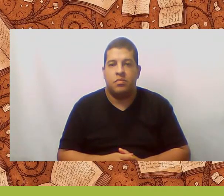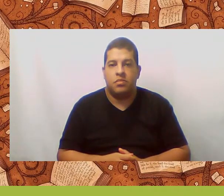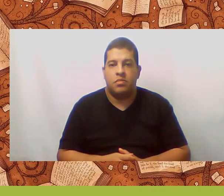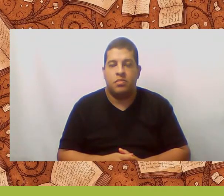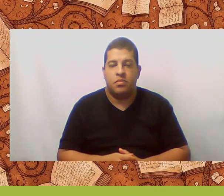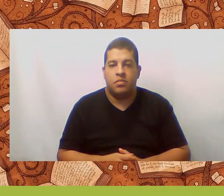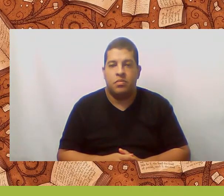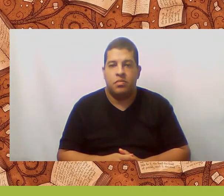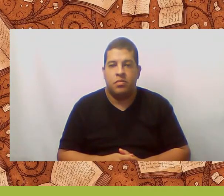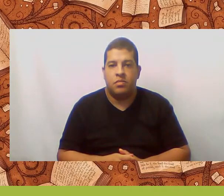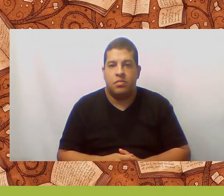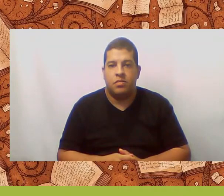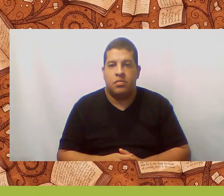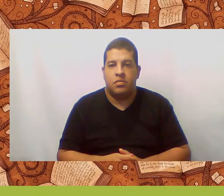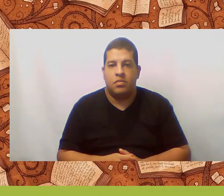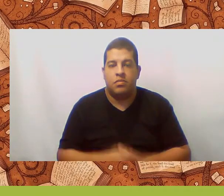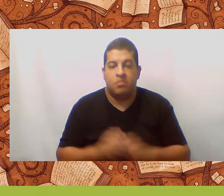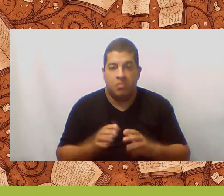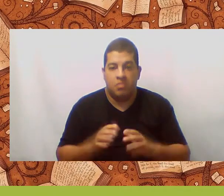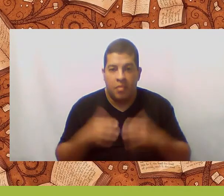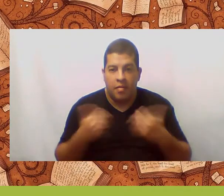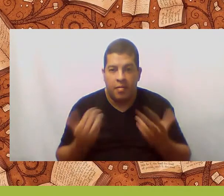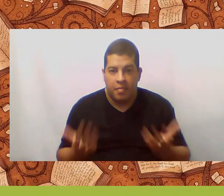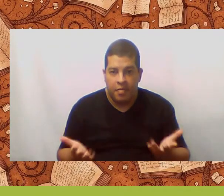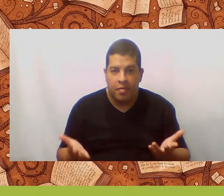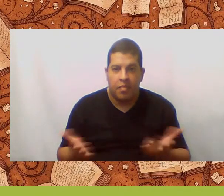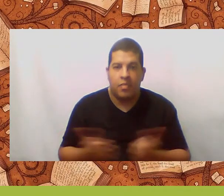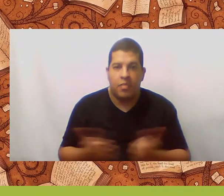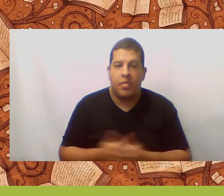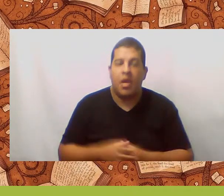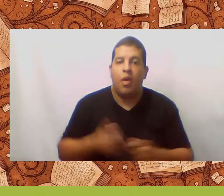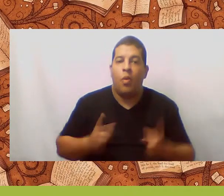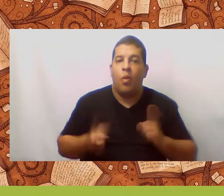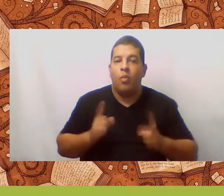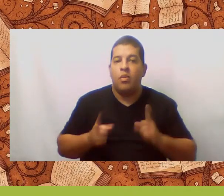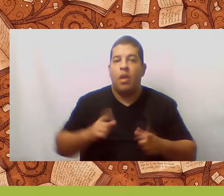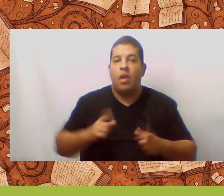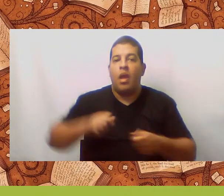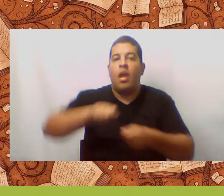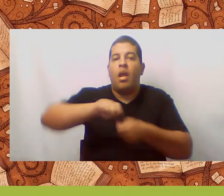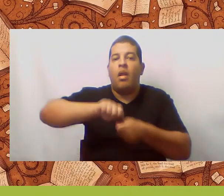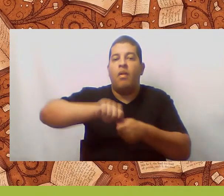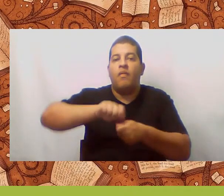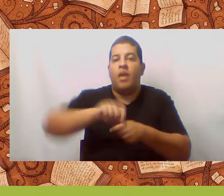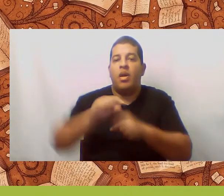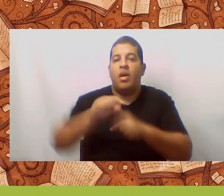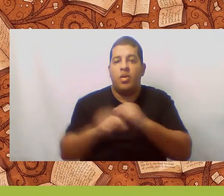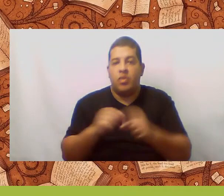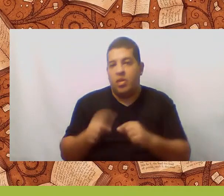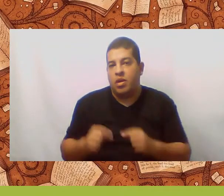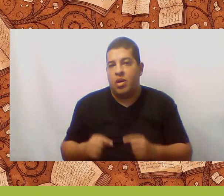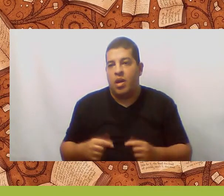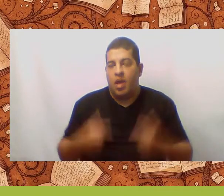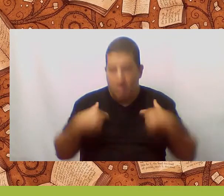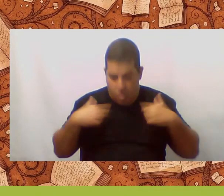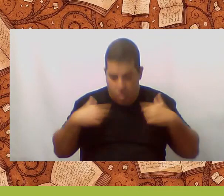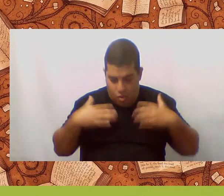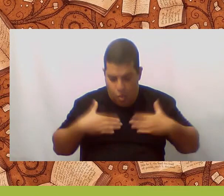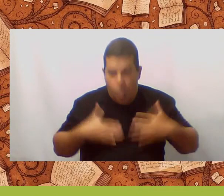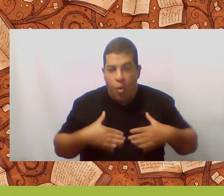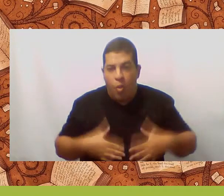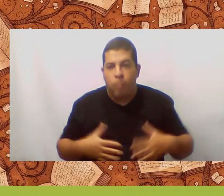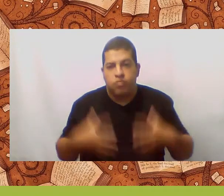né? Então o que os trans fazem, né, é uma afirmação de si e uma